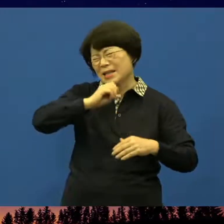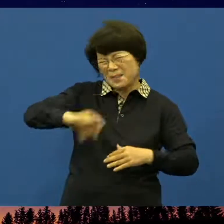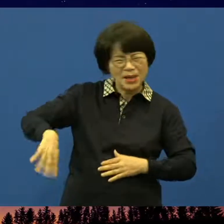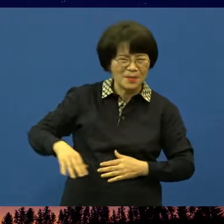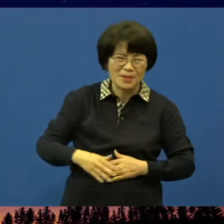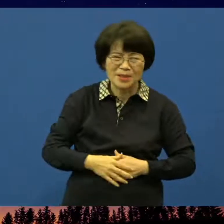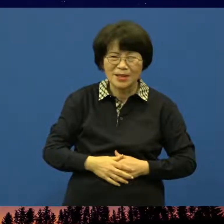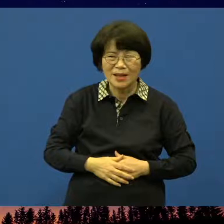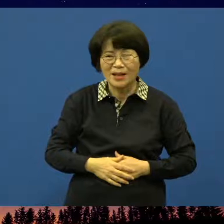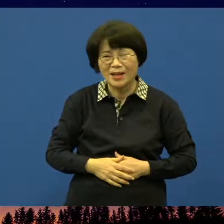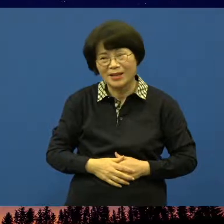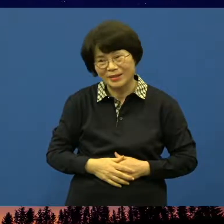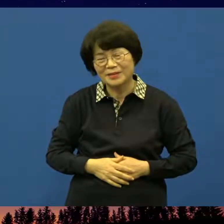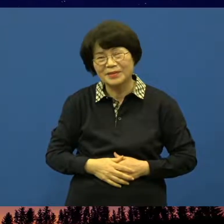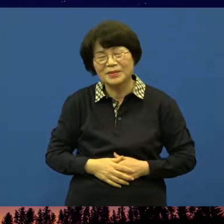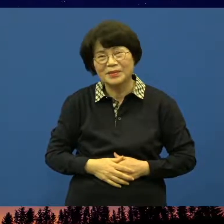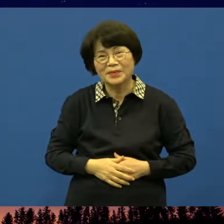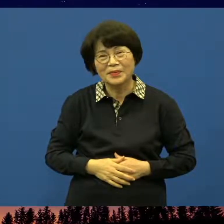재밌지.